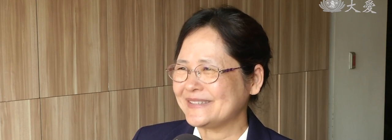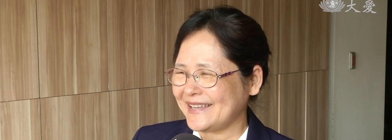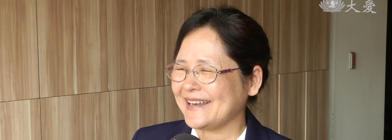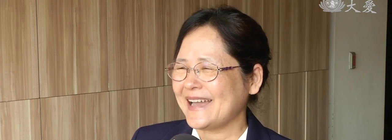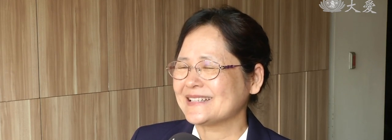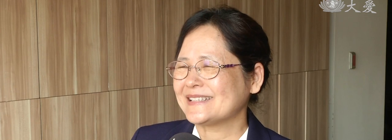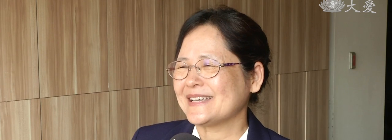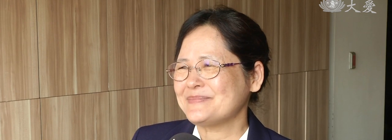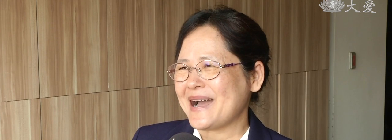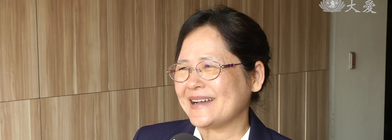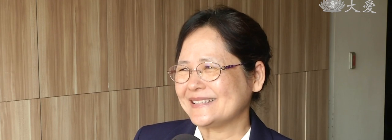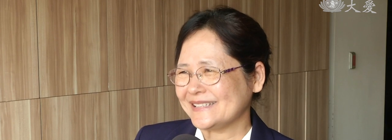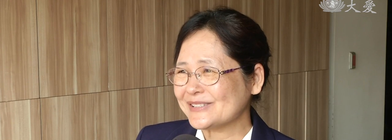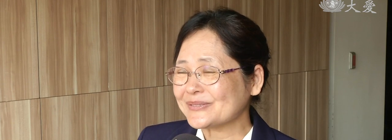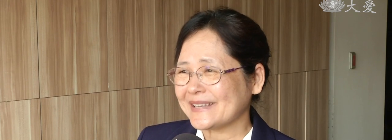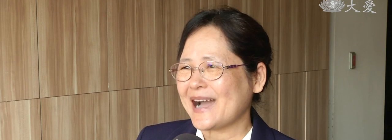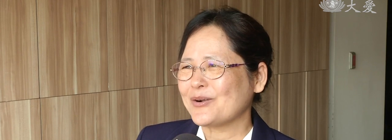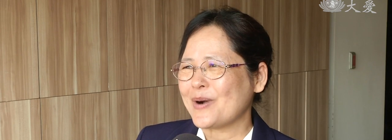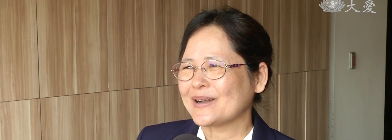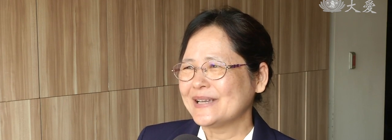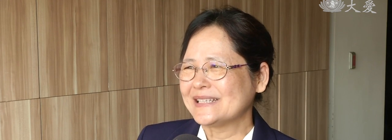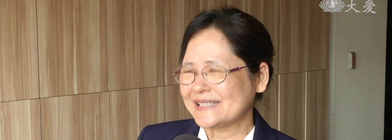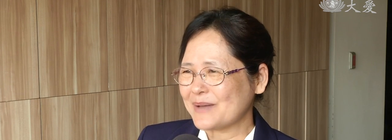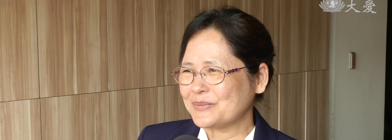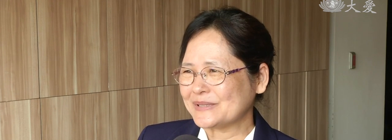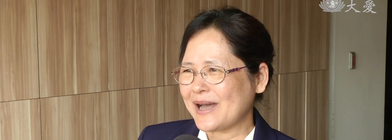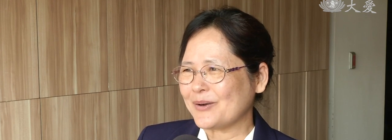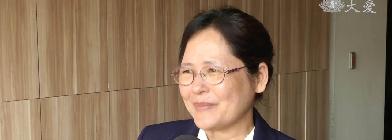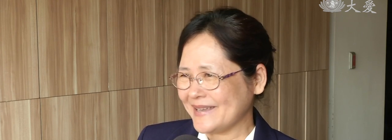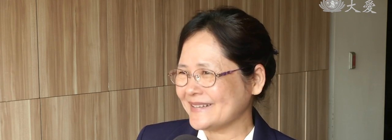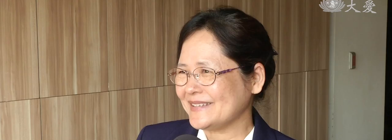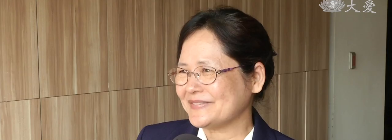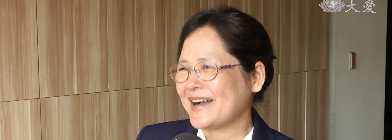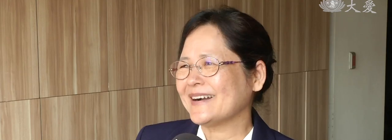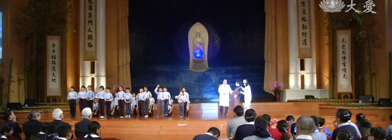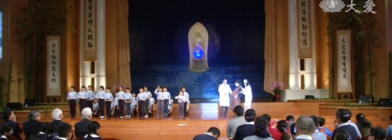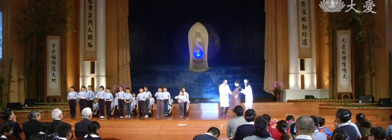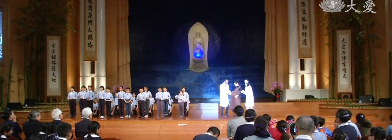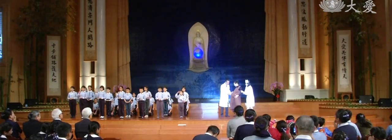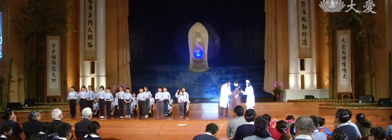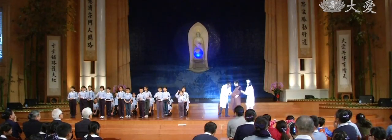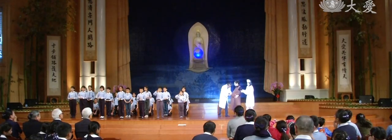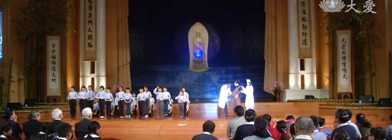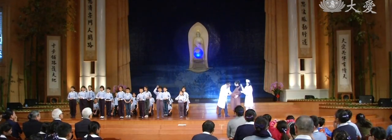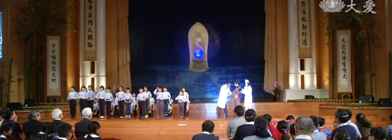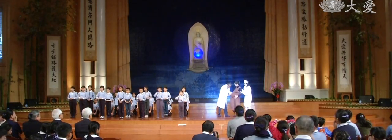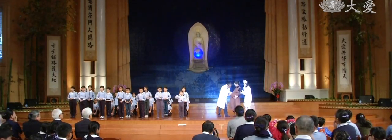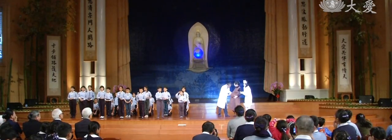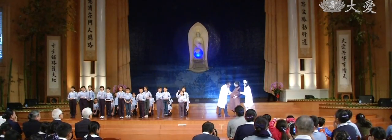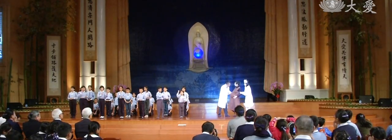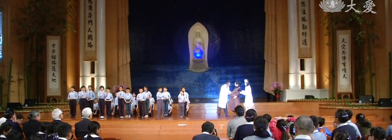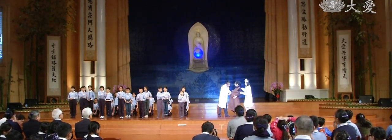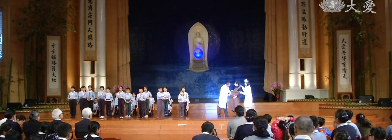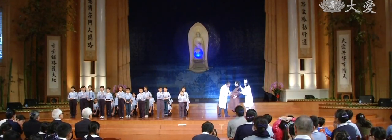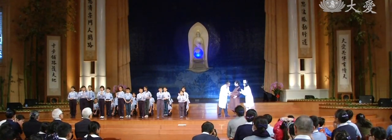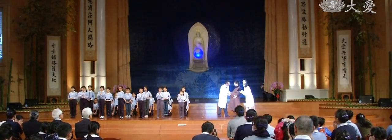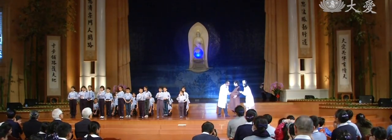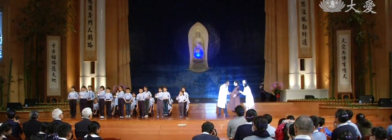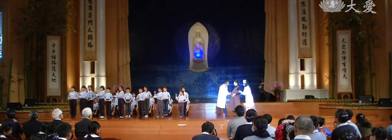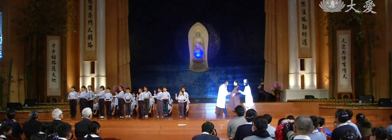点亮这一把心中的阳光，散播到每一个地方。 艰深的经文以音乐剧的方式来呈现，亲子班的